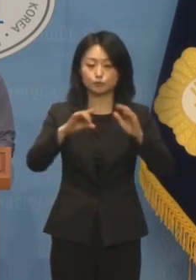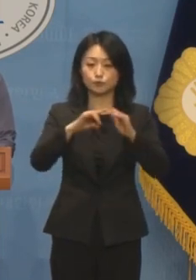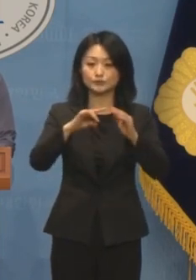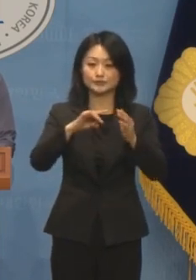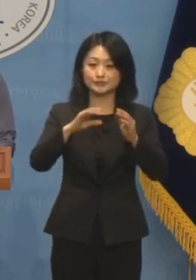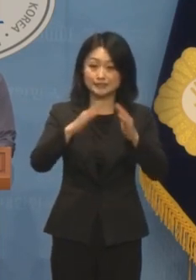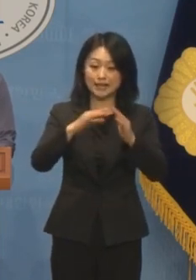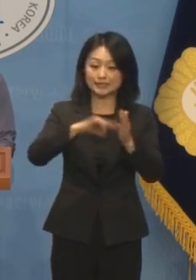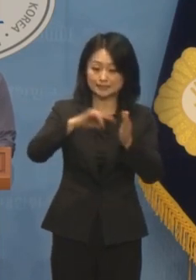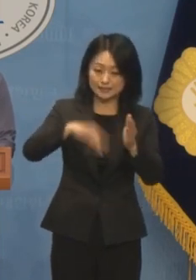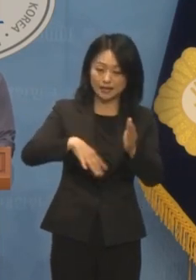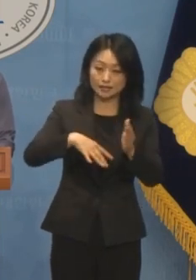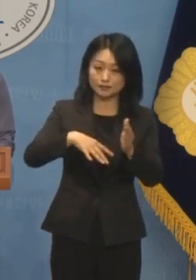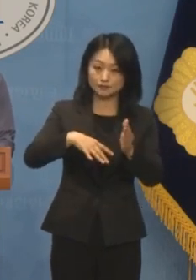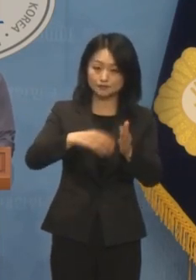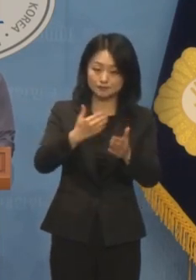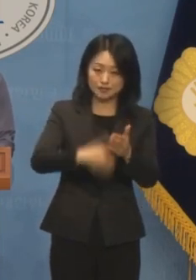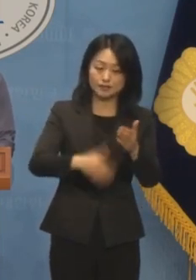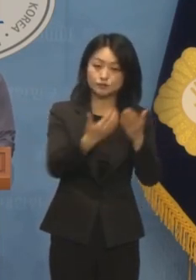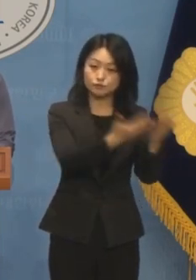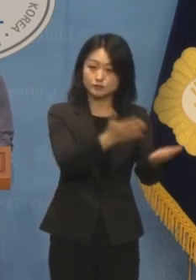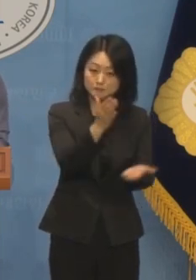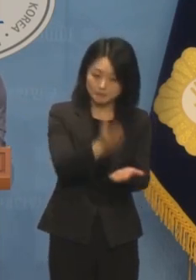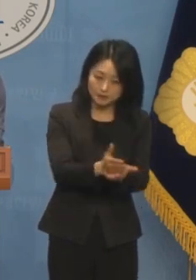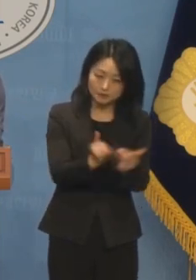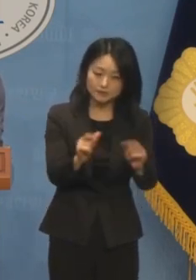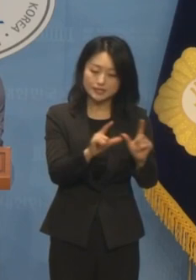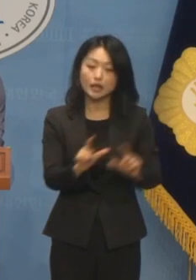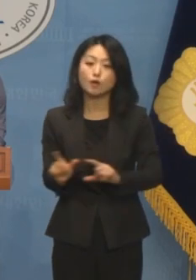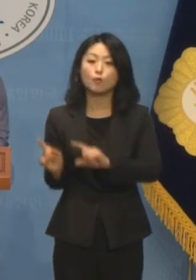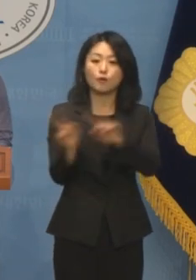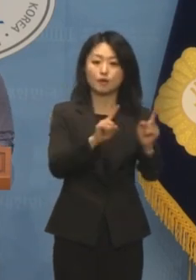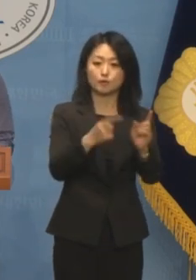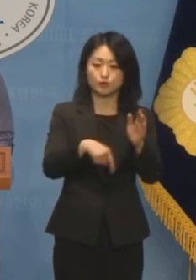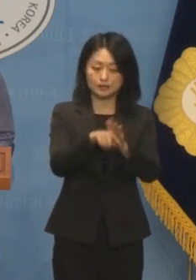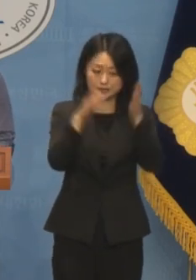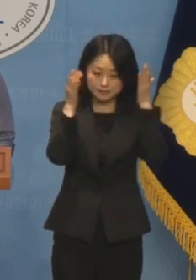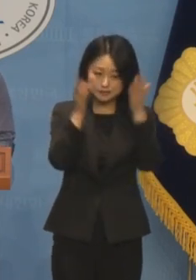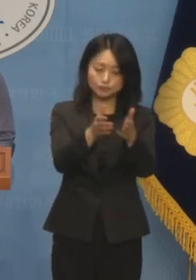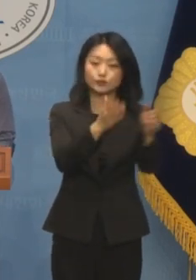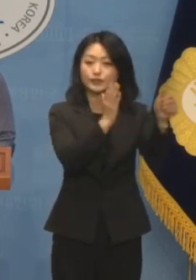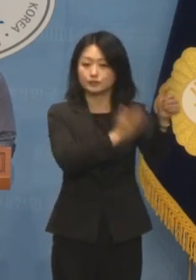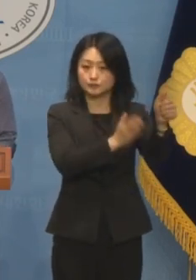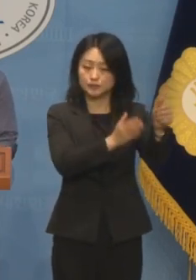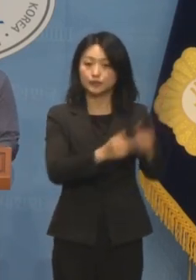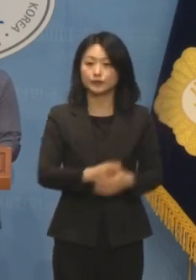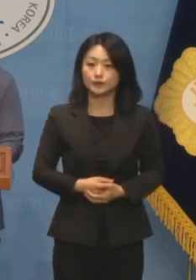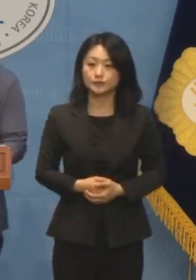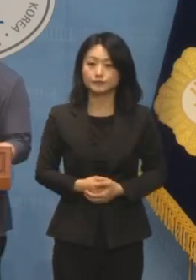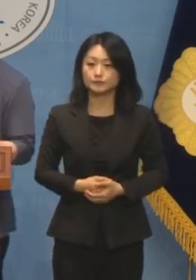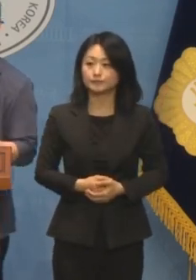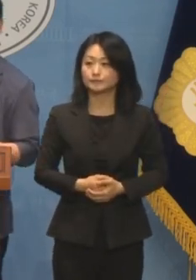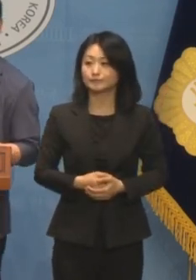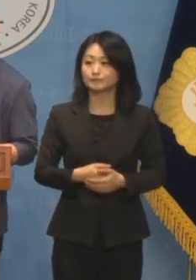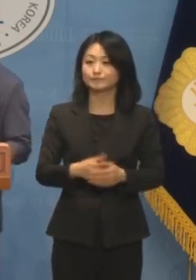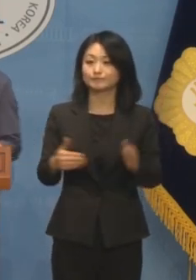아니라 민생 회복에 온 힘을 다하여 집중해야 할 때입니다.